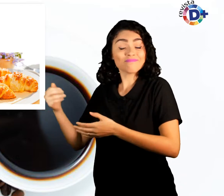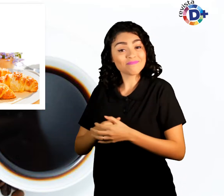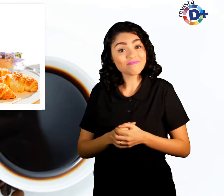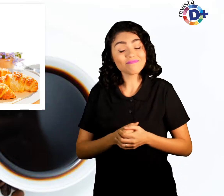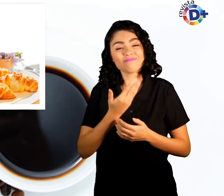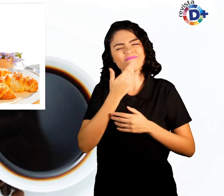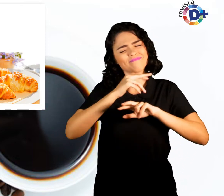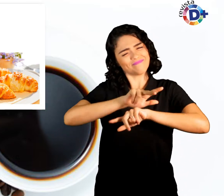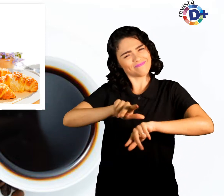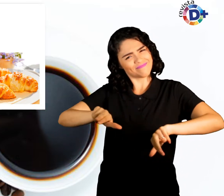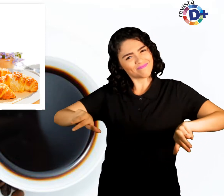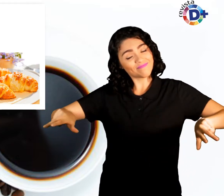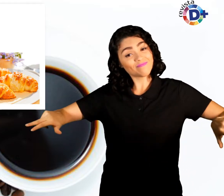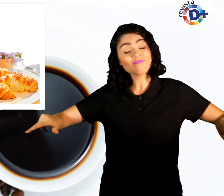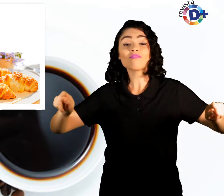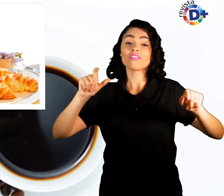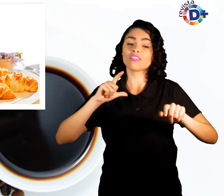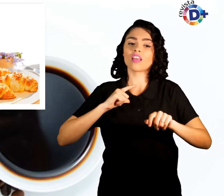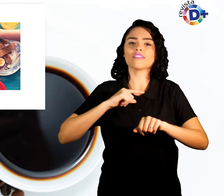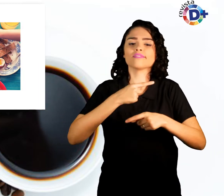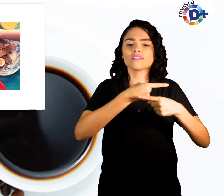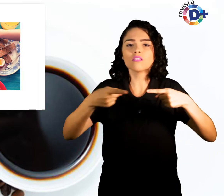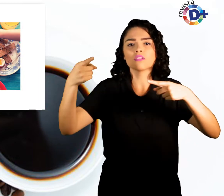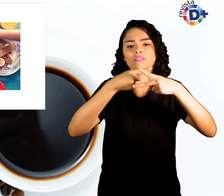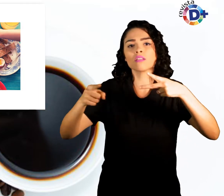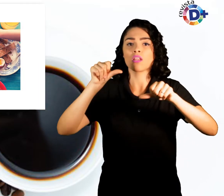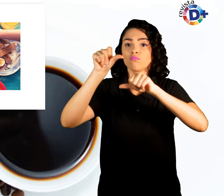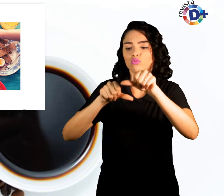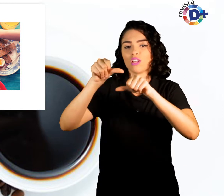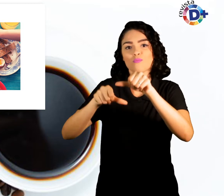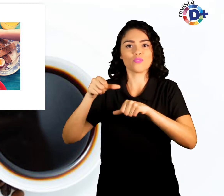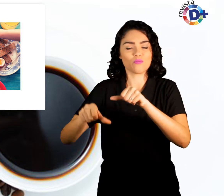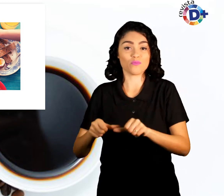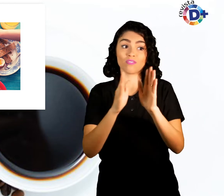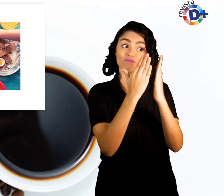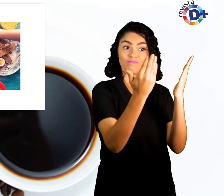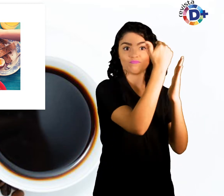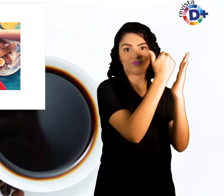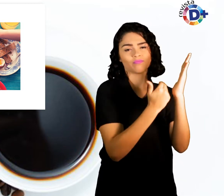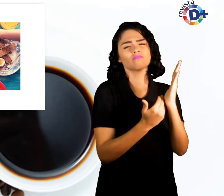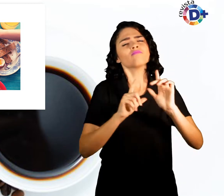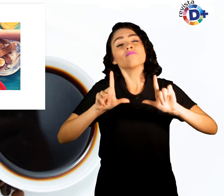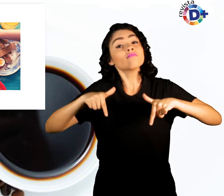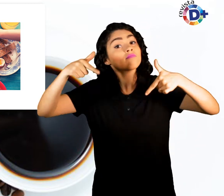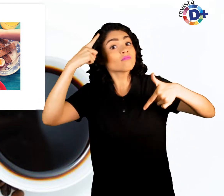serão variados ao longo da semana essa iniciativa é do instituto chefes especiais